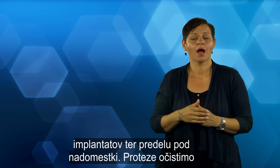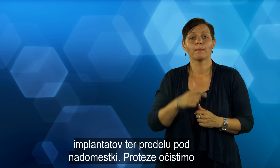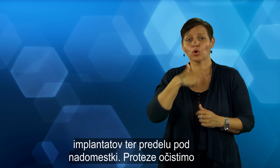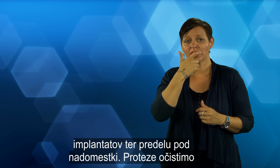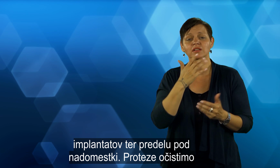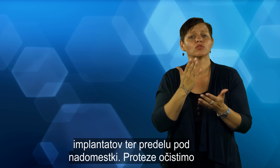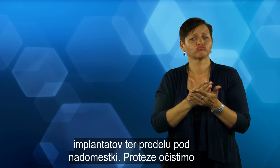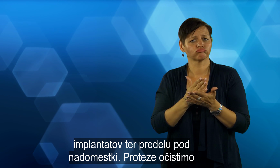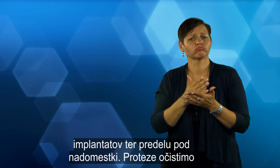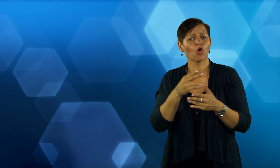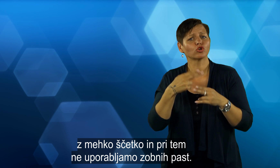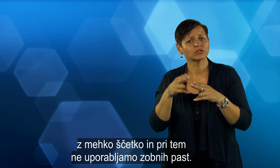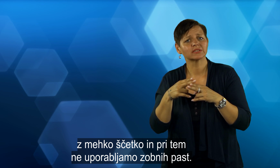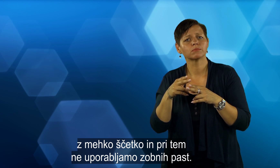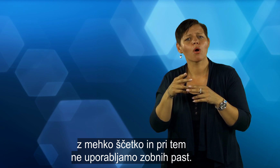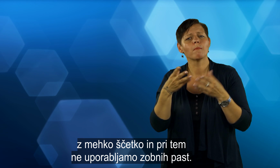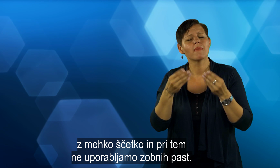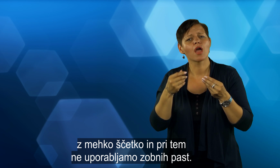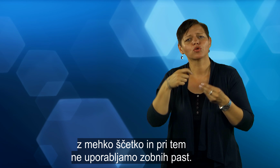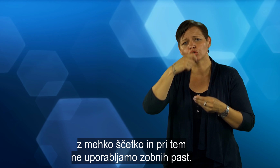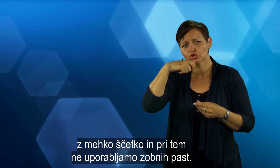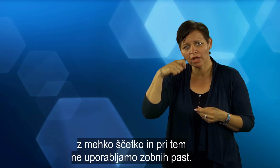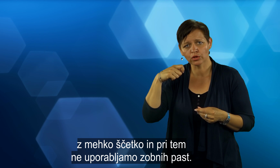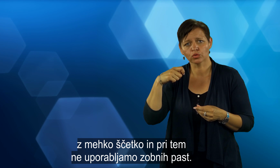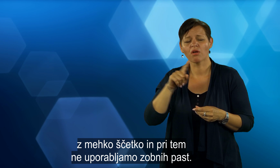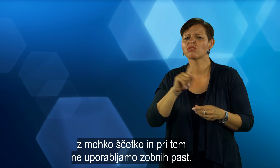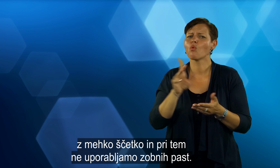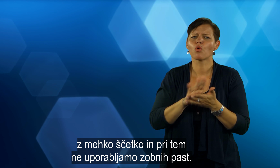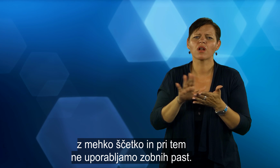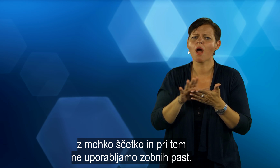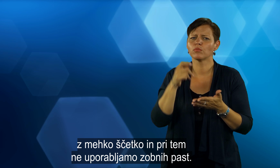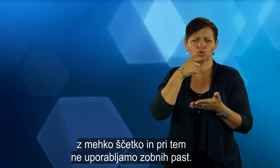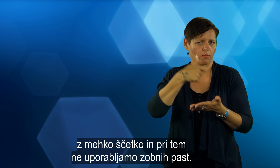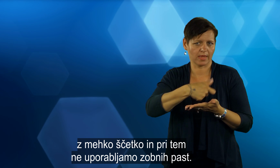Proteze očistimo z mehko ščetko in pri tem ne uporabljamo zobnih past.